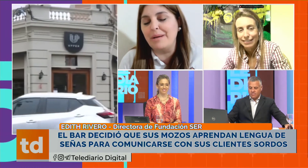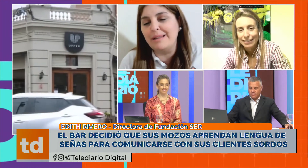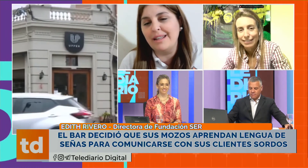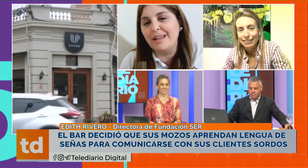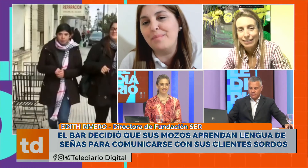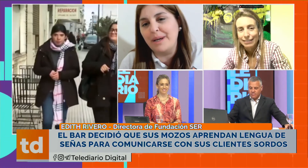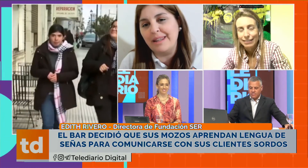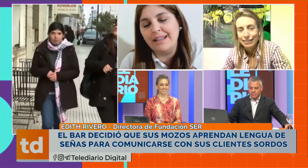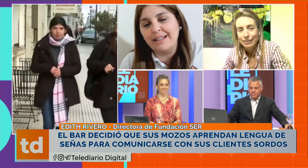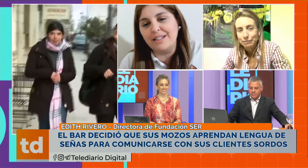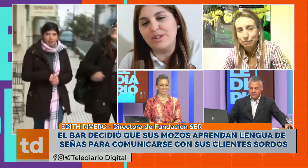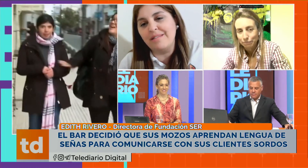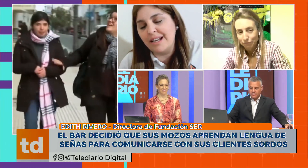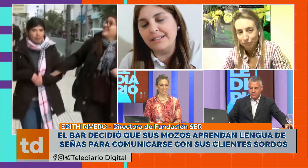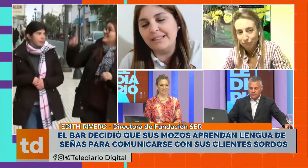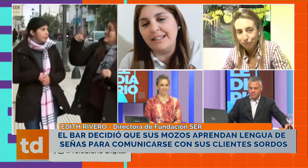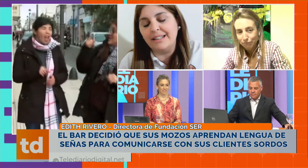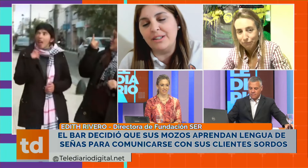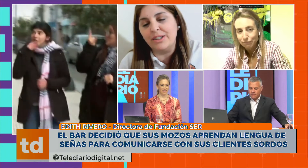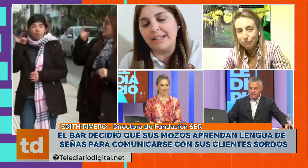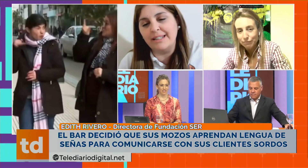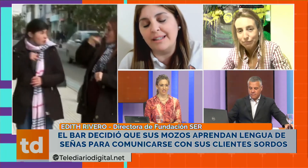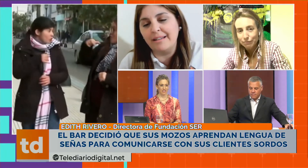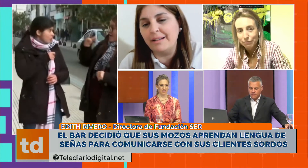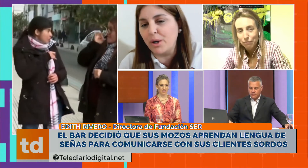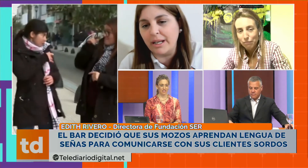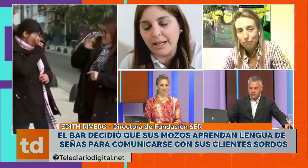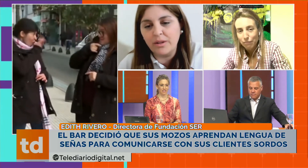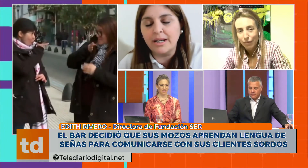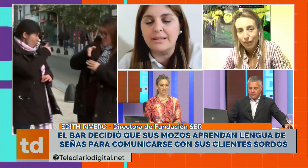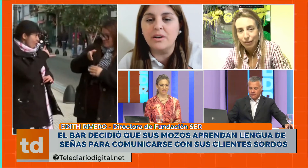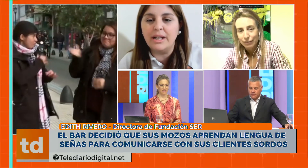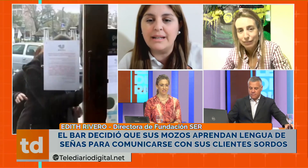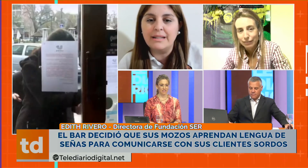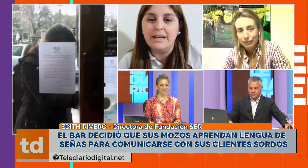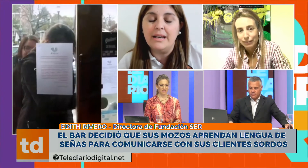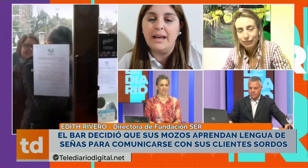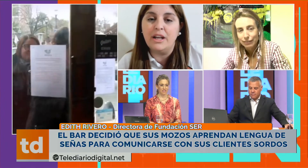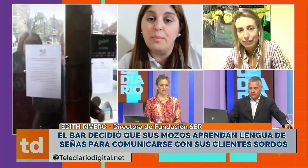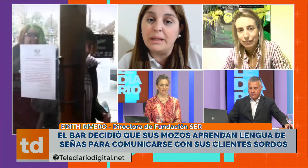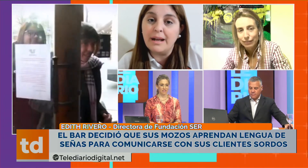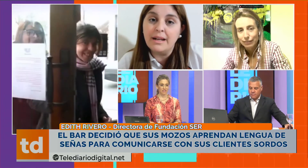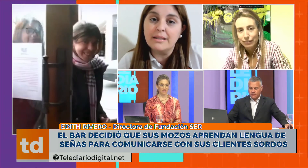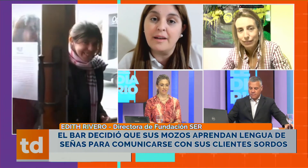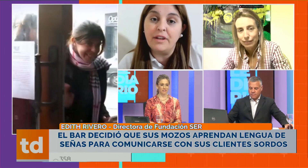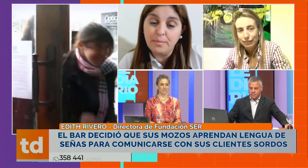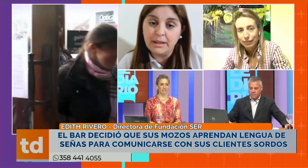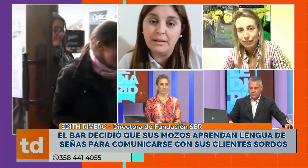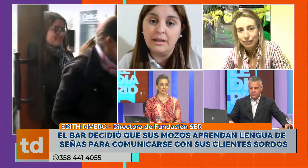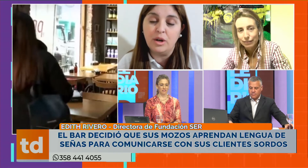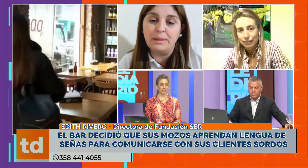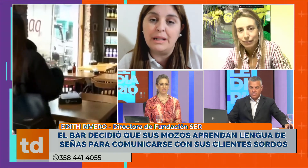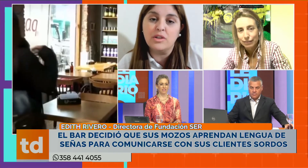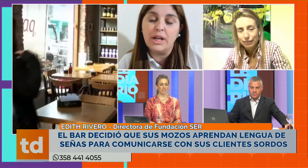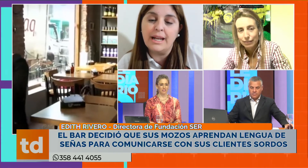después de que ellos sabían lo que estábamos generando acá en San Nicolás, en el hospital San Felipe, en el